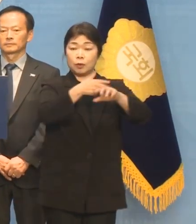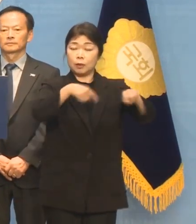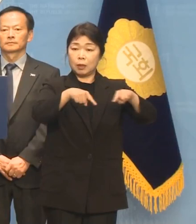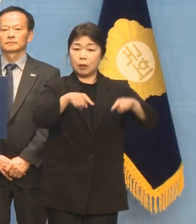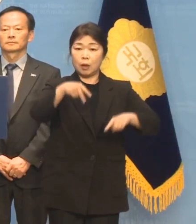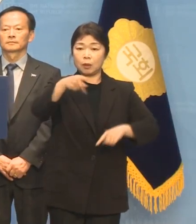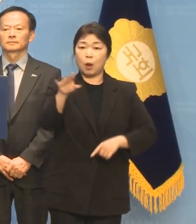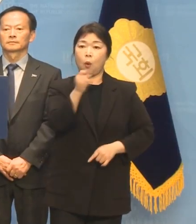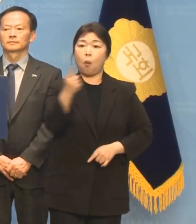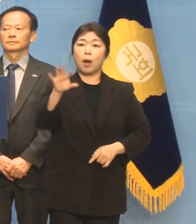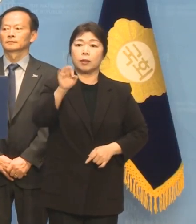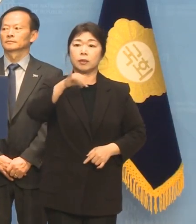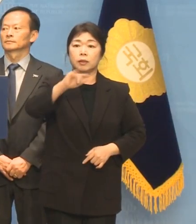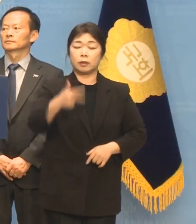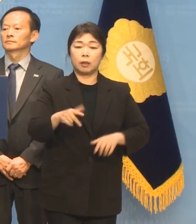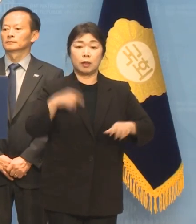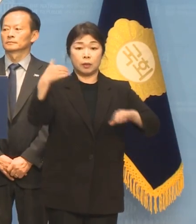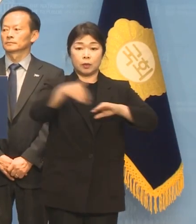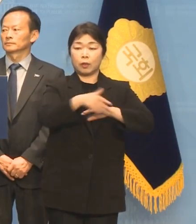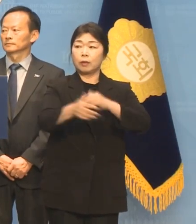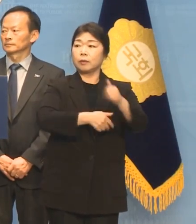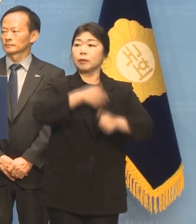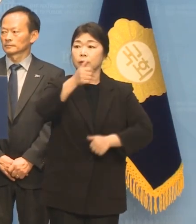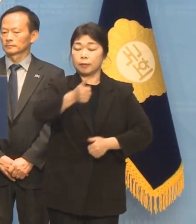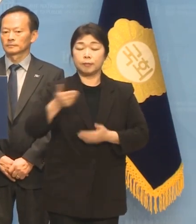서왕진 정책 의장님